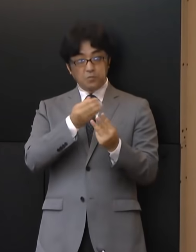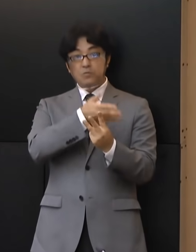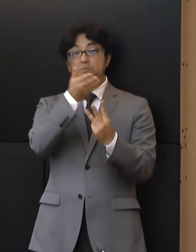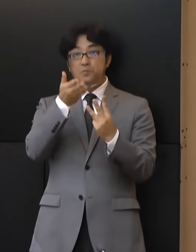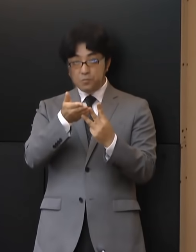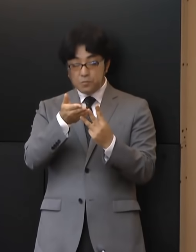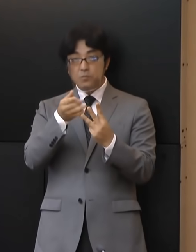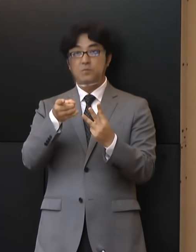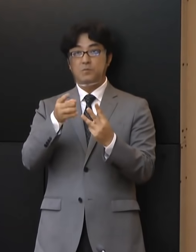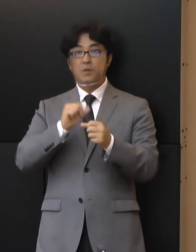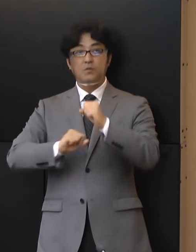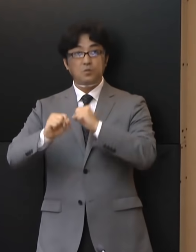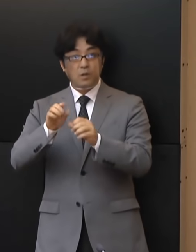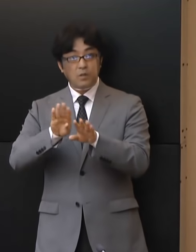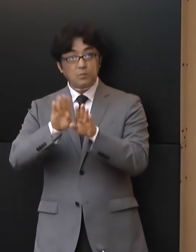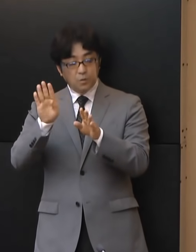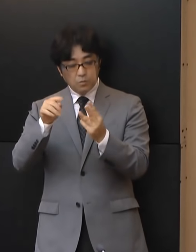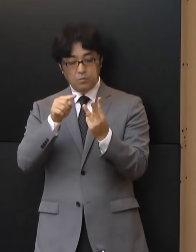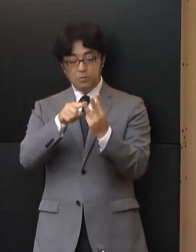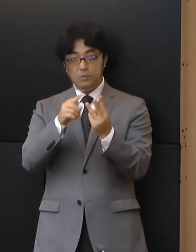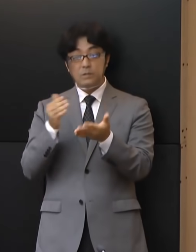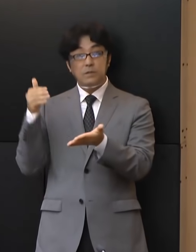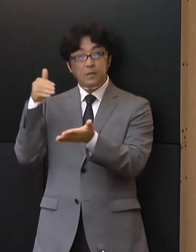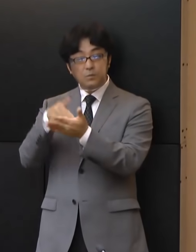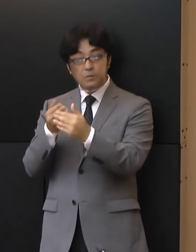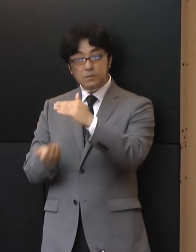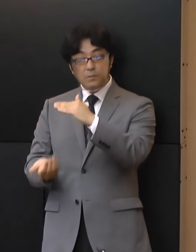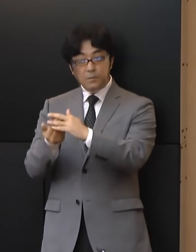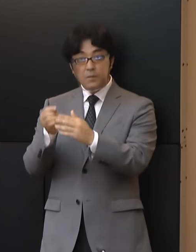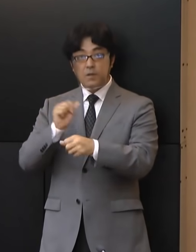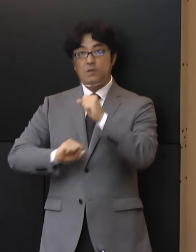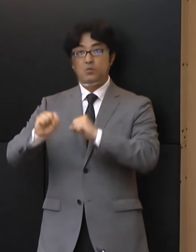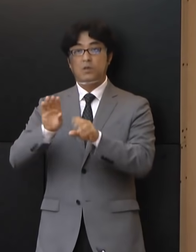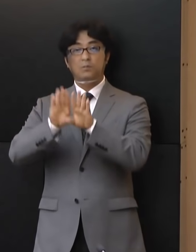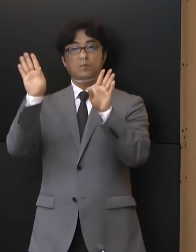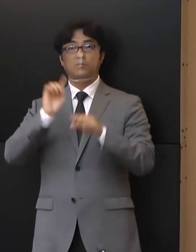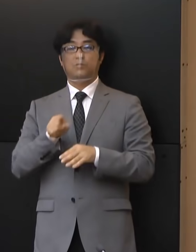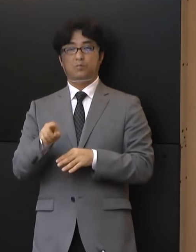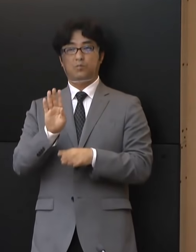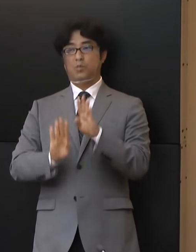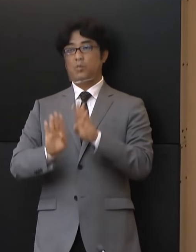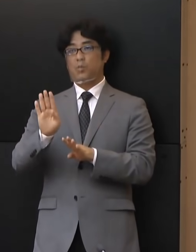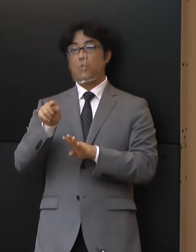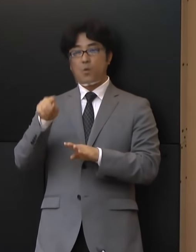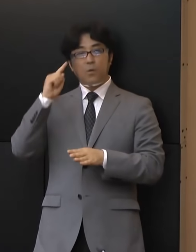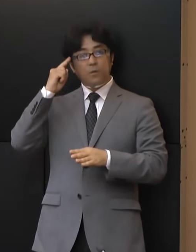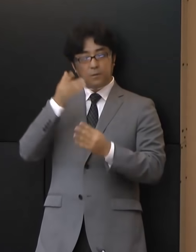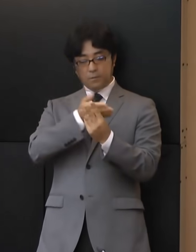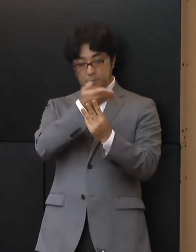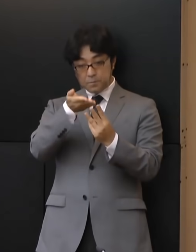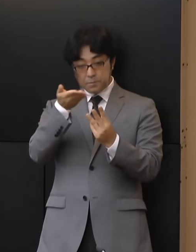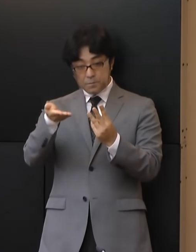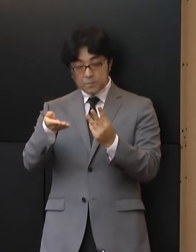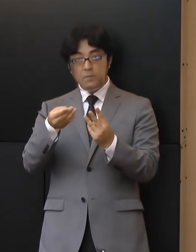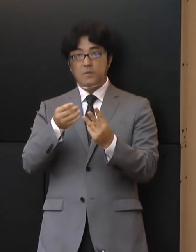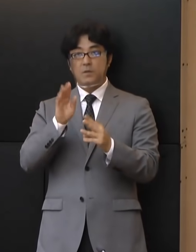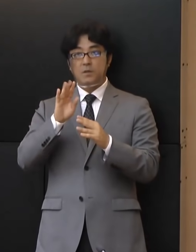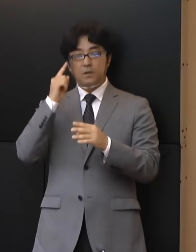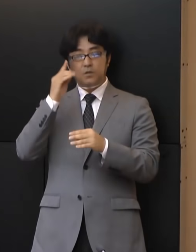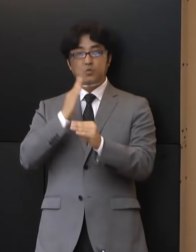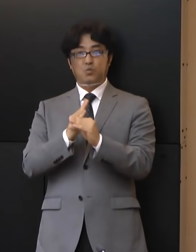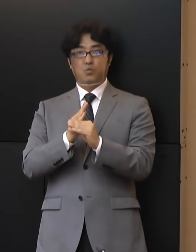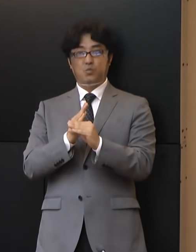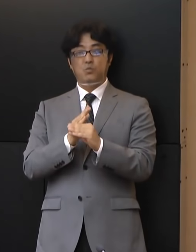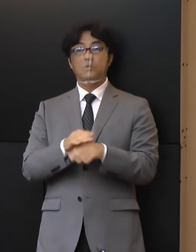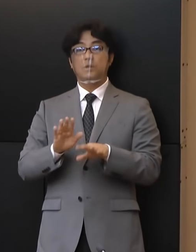再開のフェーズ、そして活動再開のフェーズというふうに、考えております。でまず現在の活動自粛